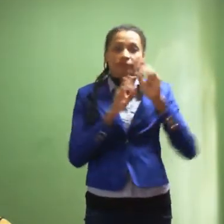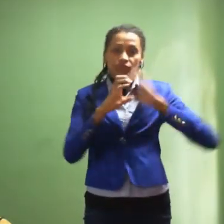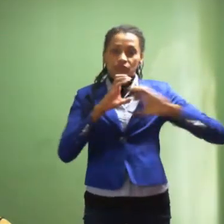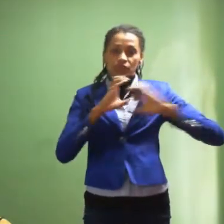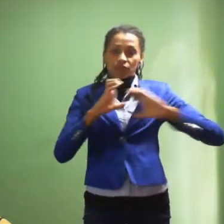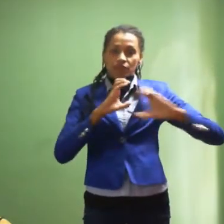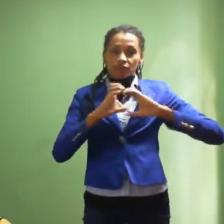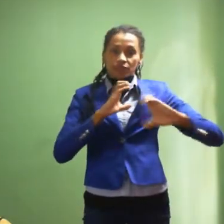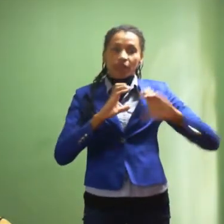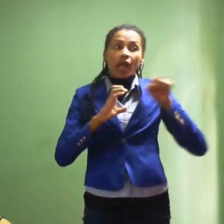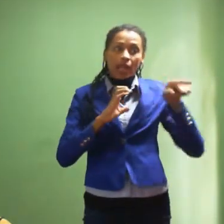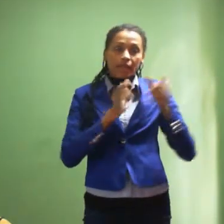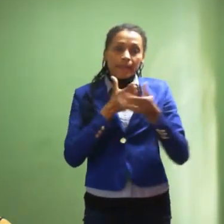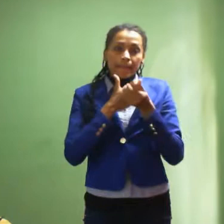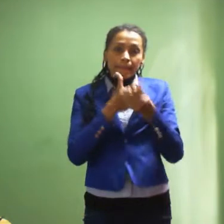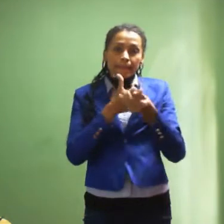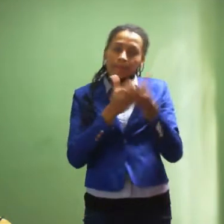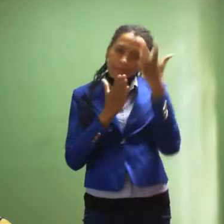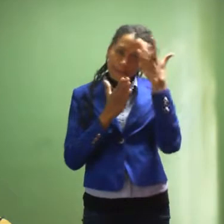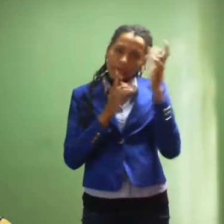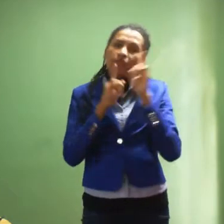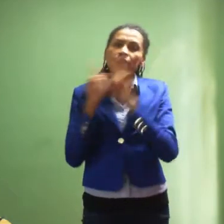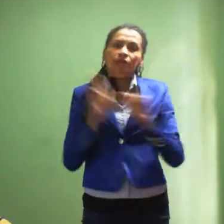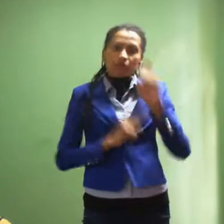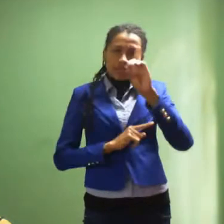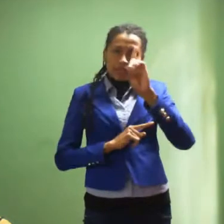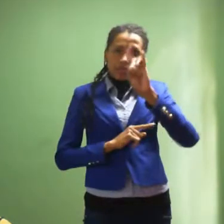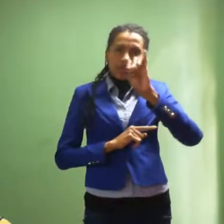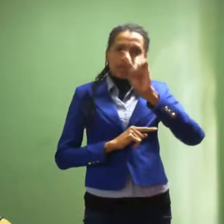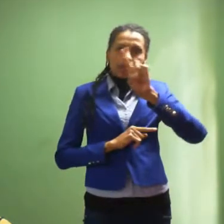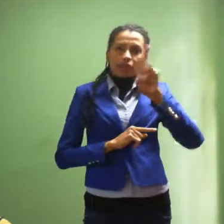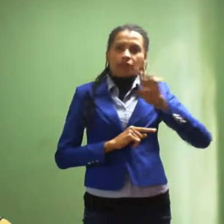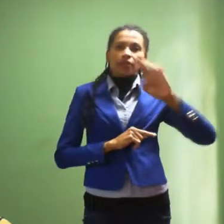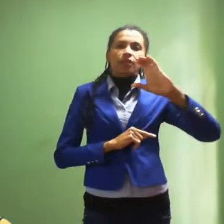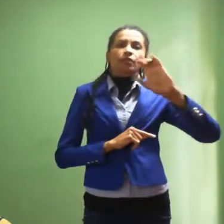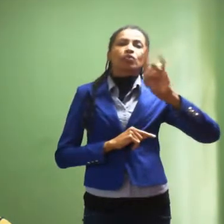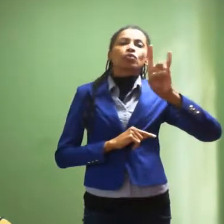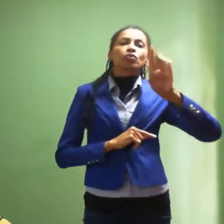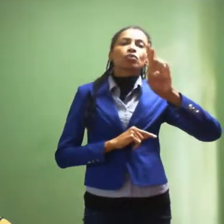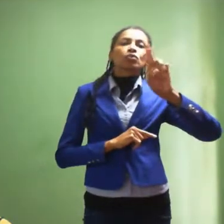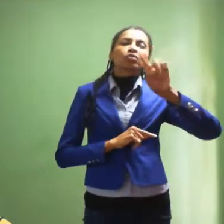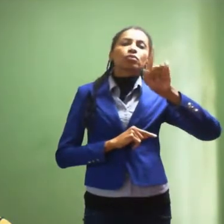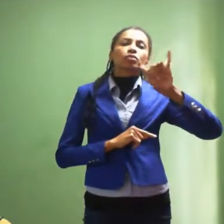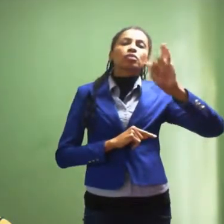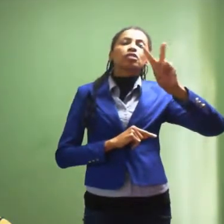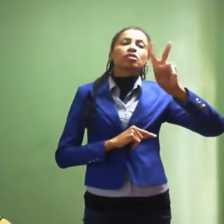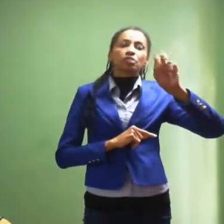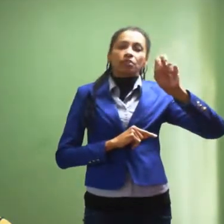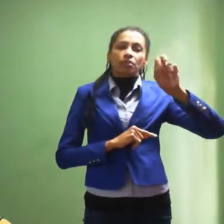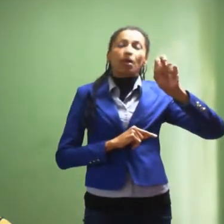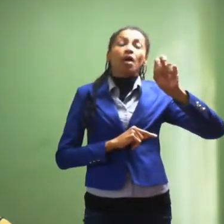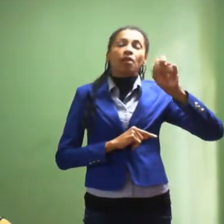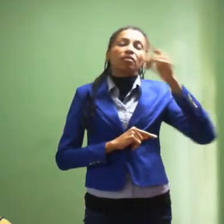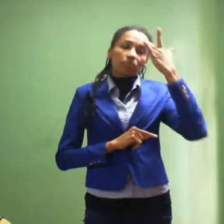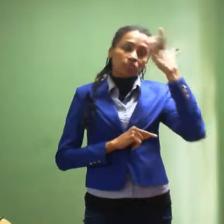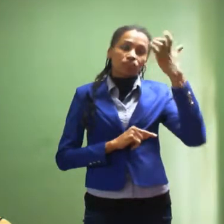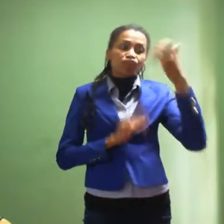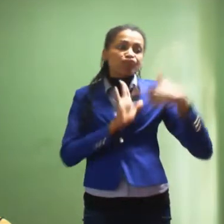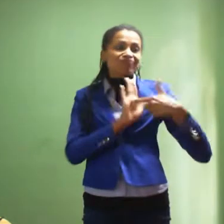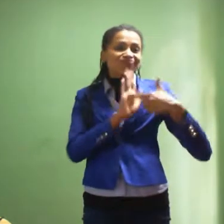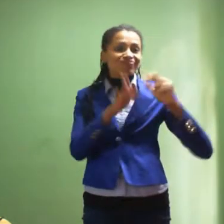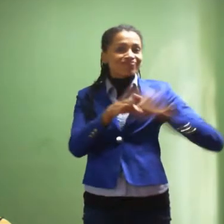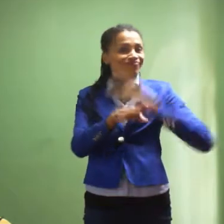comunicativo. Es discursivo porque privilegia la exposición y acercamiento a la lengua escrita de una manera natural. No